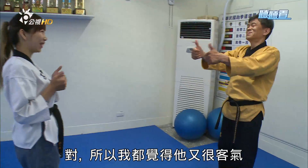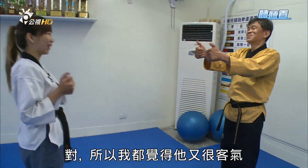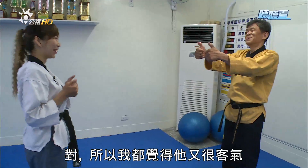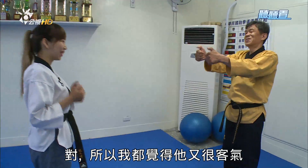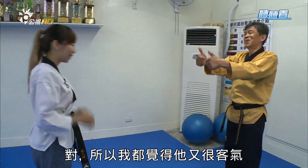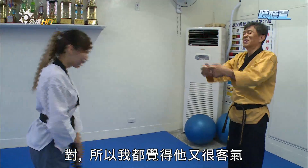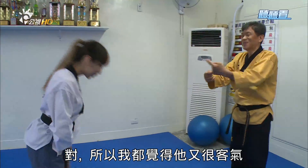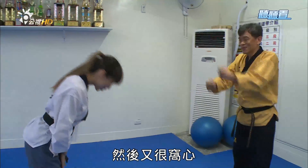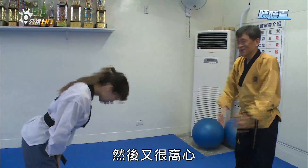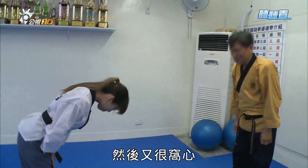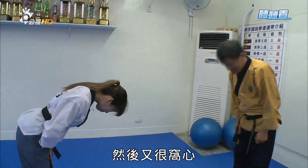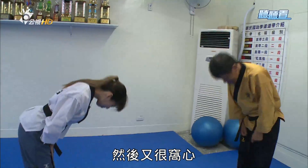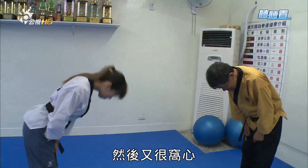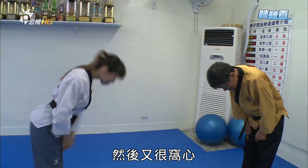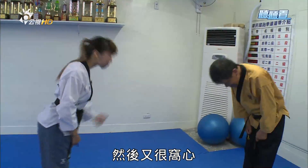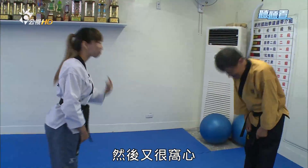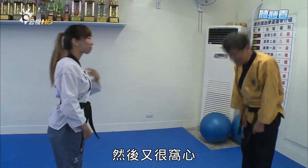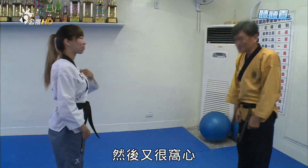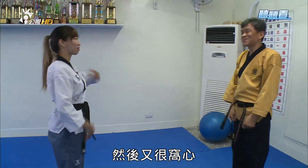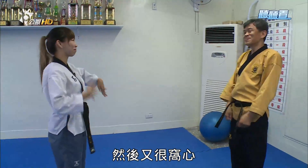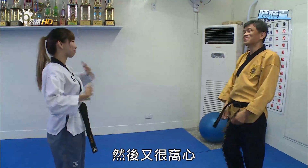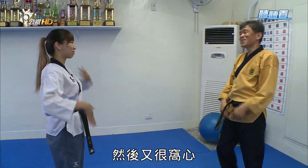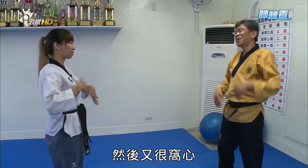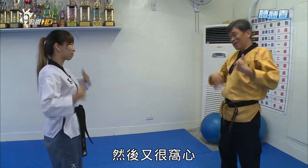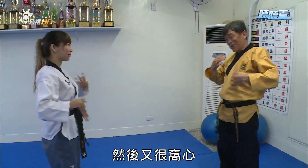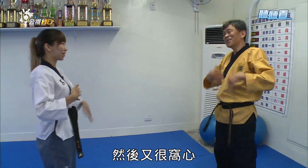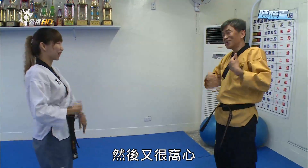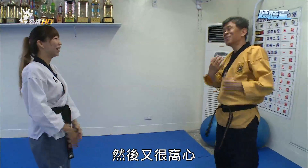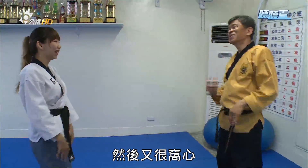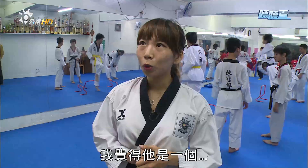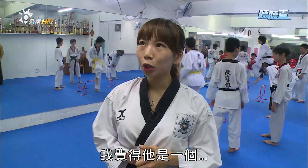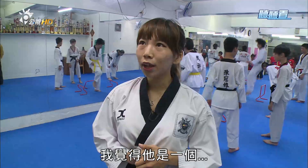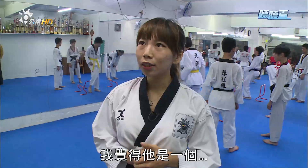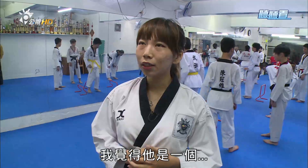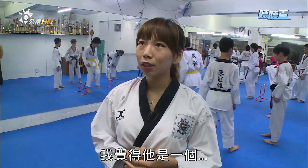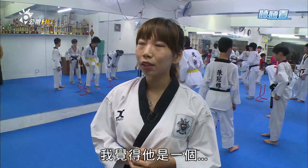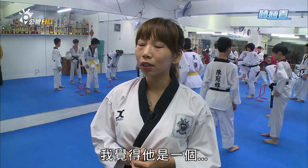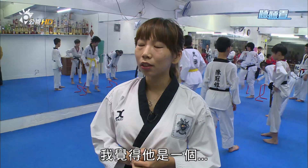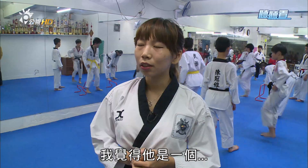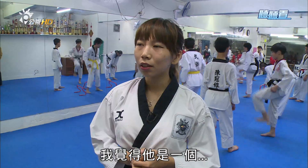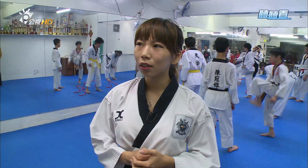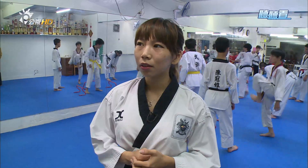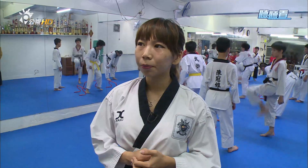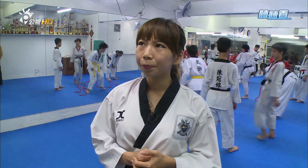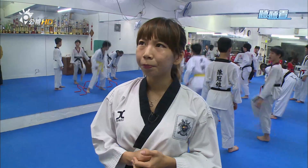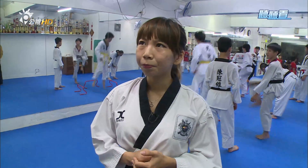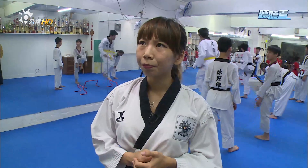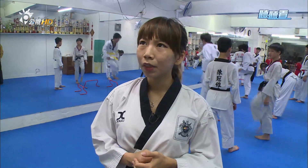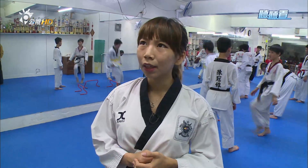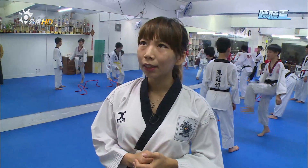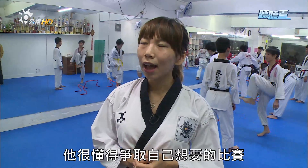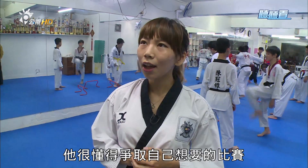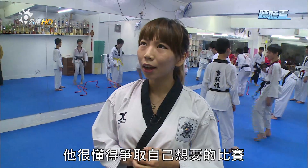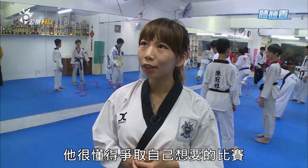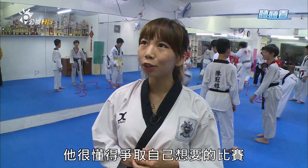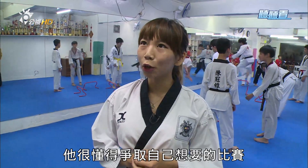又很客气，然后又很窝心。我觉得他是一个，他很懂